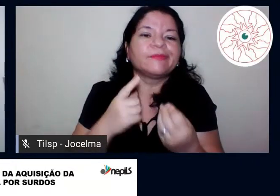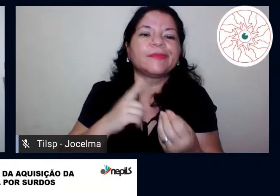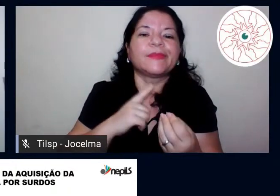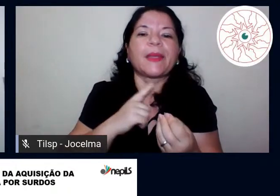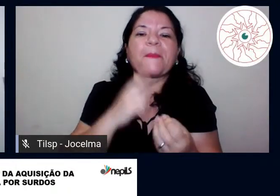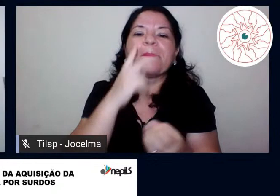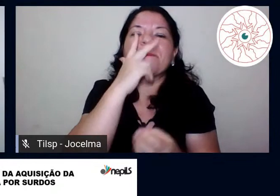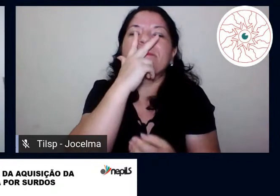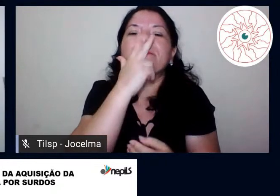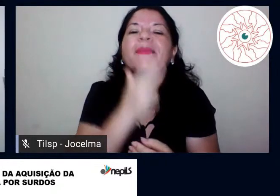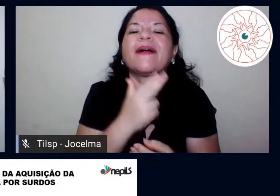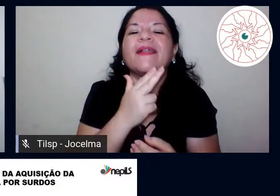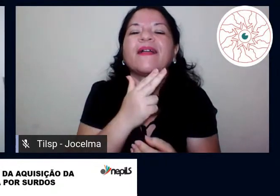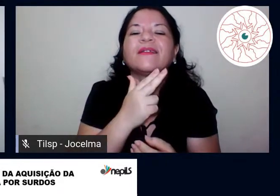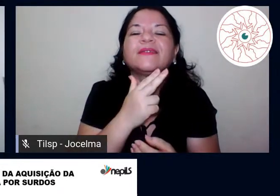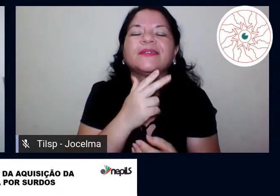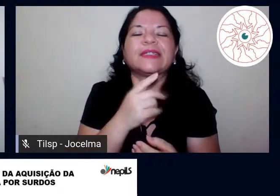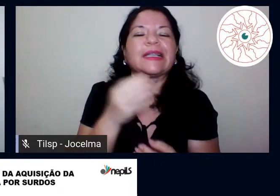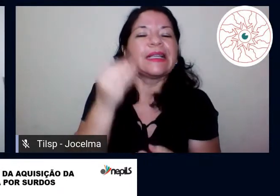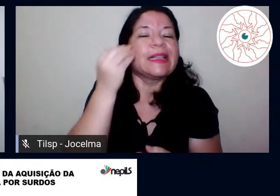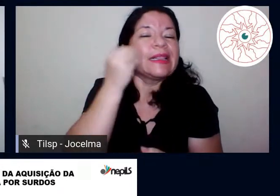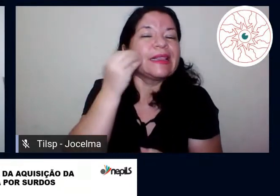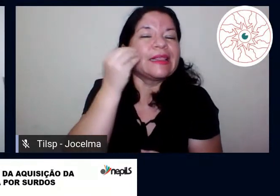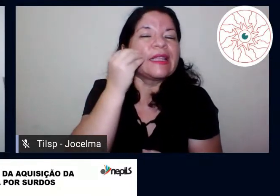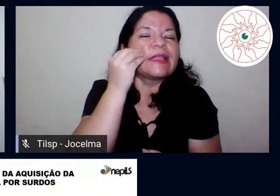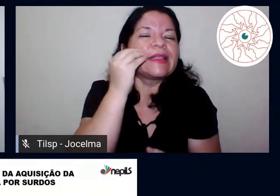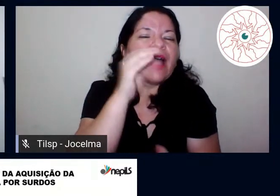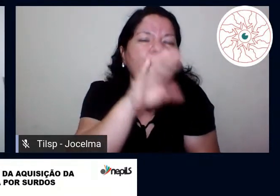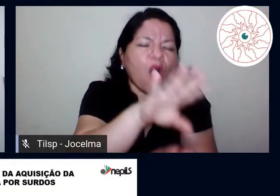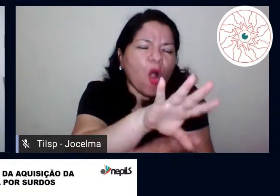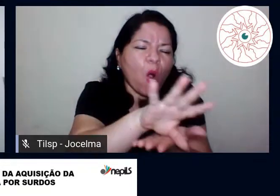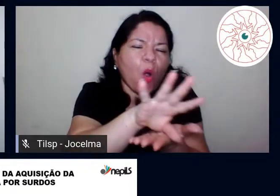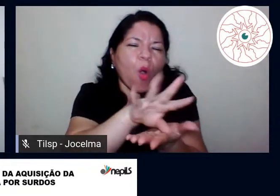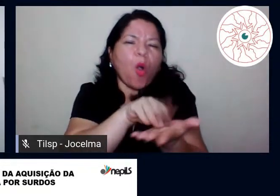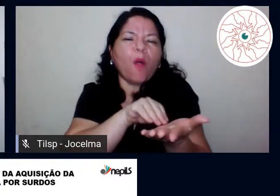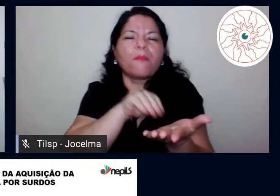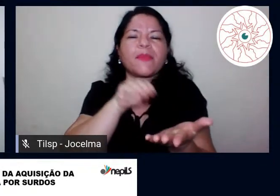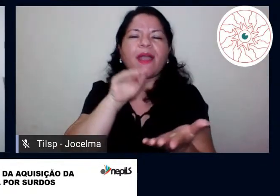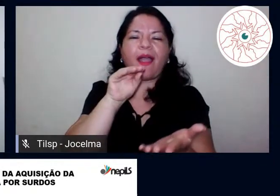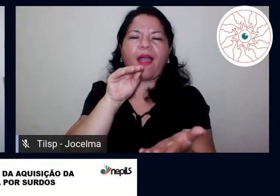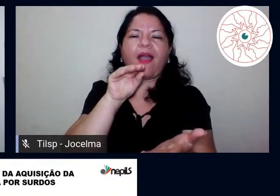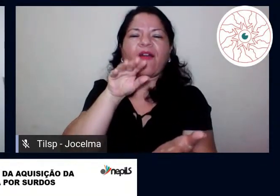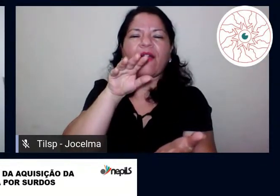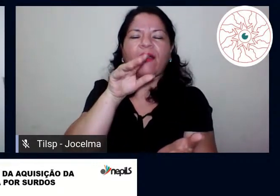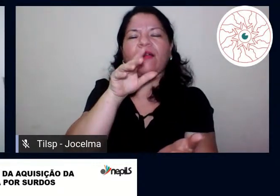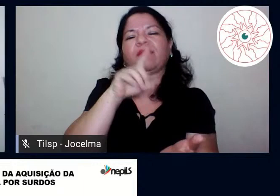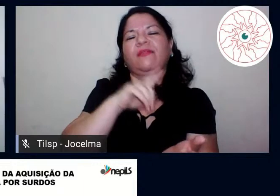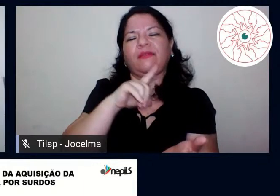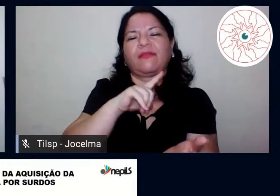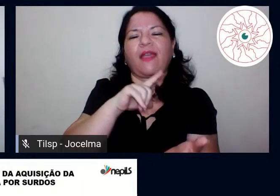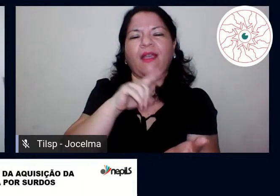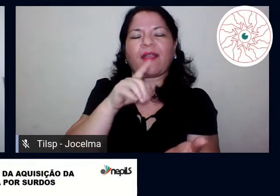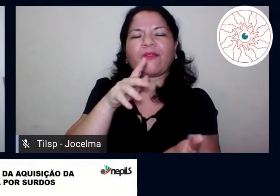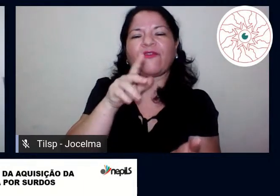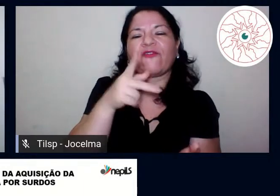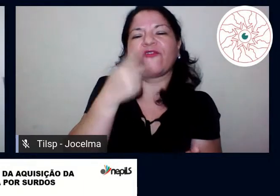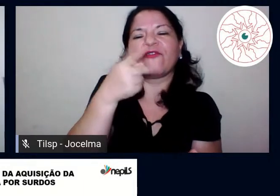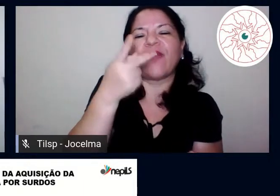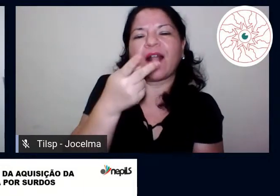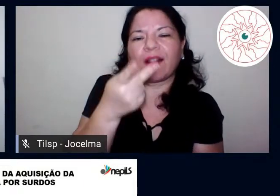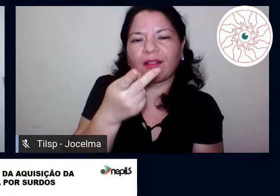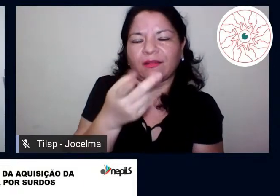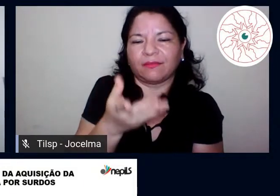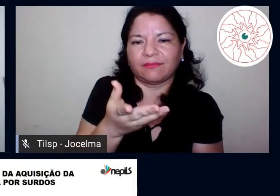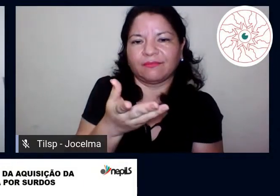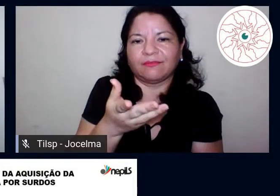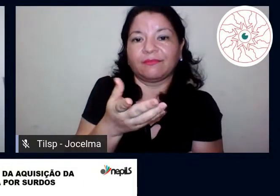imitar a fala, ou seja, a aquisição da escrita é uma é uma aquisição de segunda ordem que se pauta na modalidade falada.